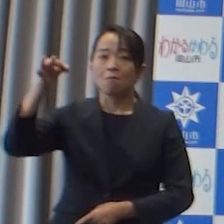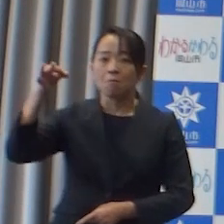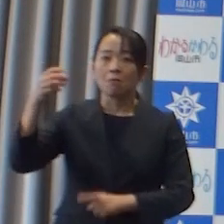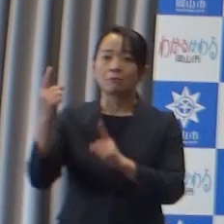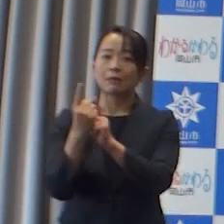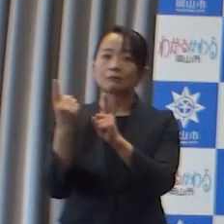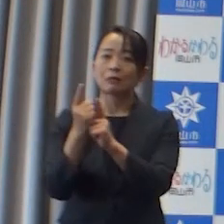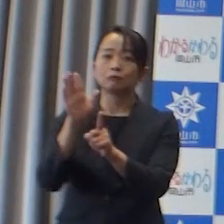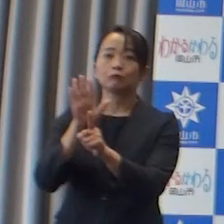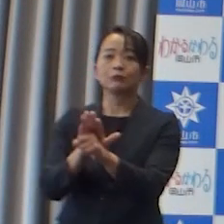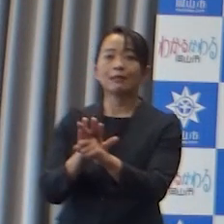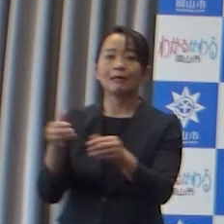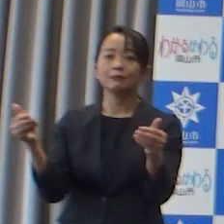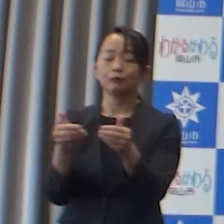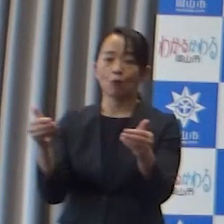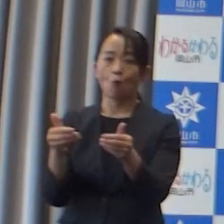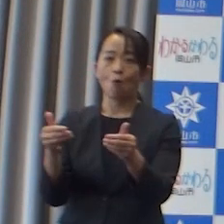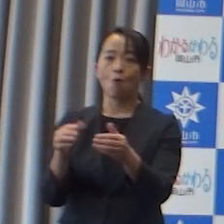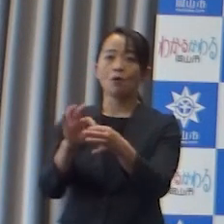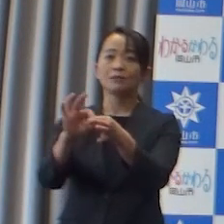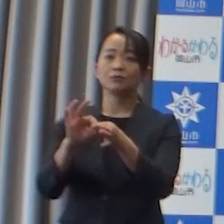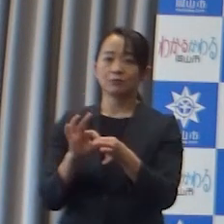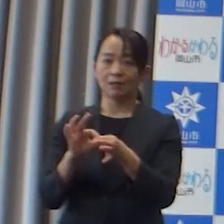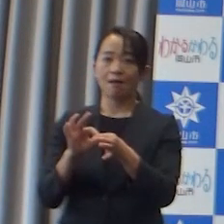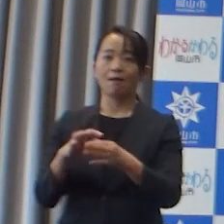てであります。